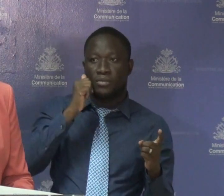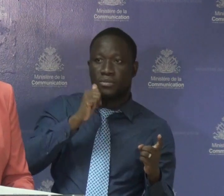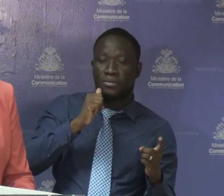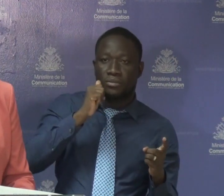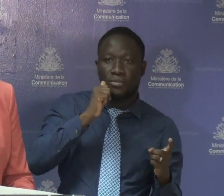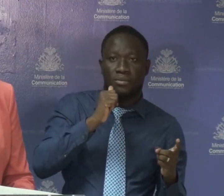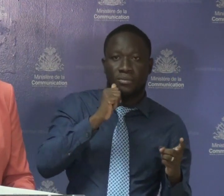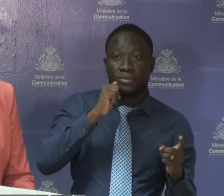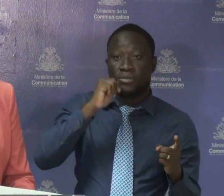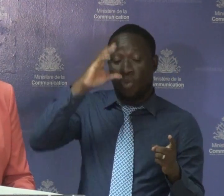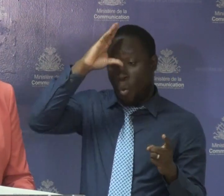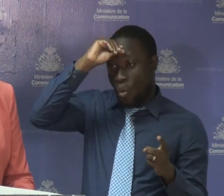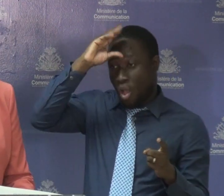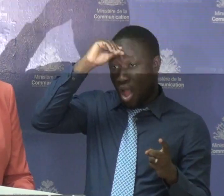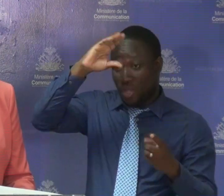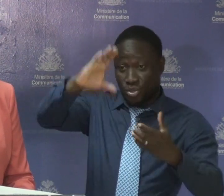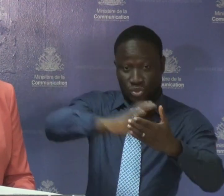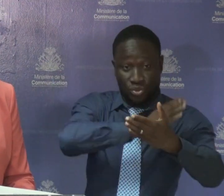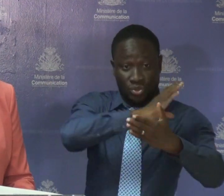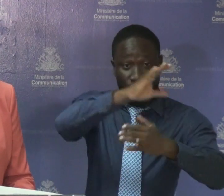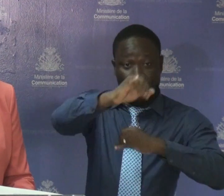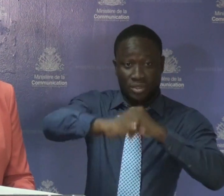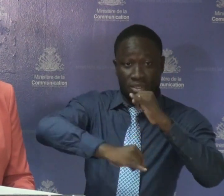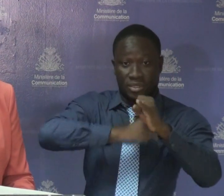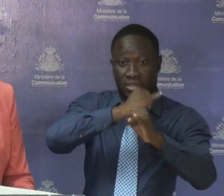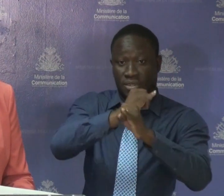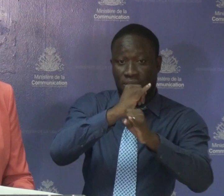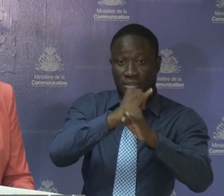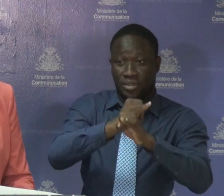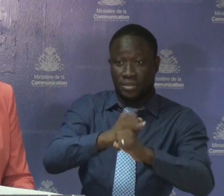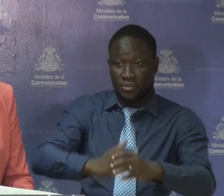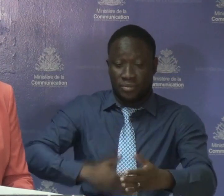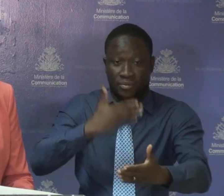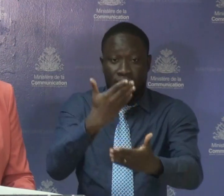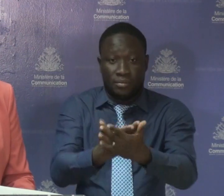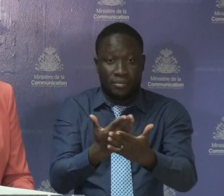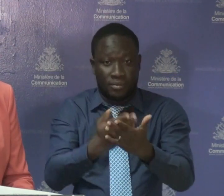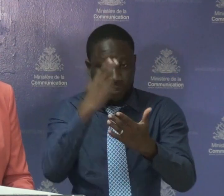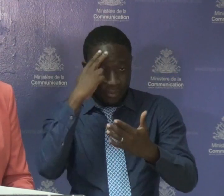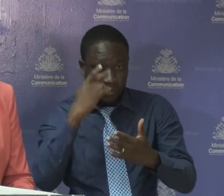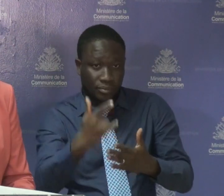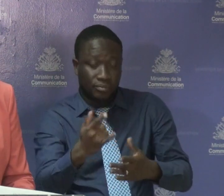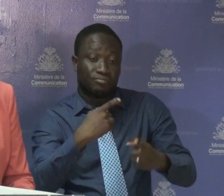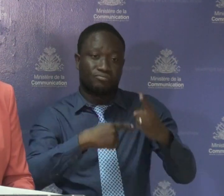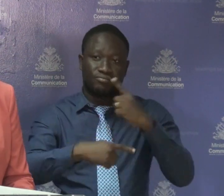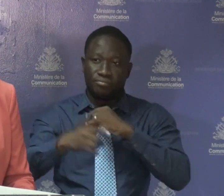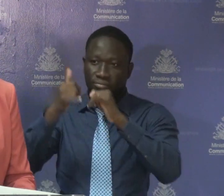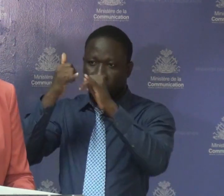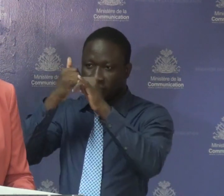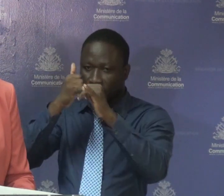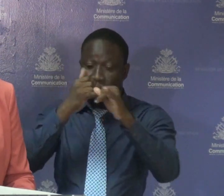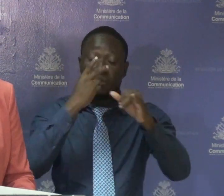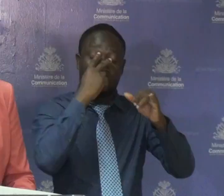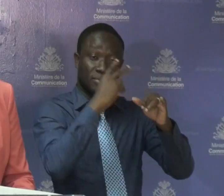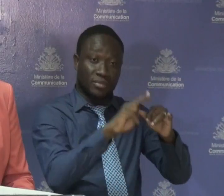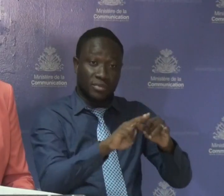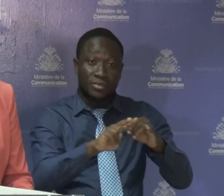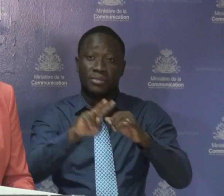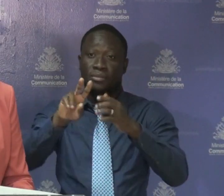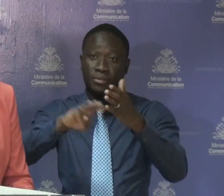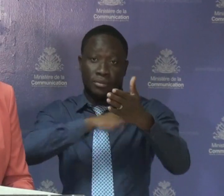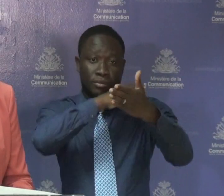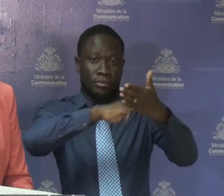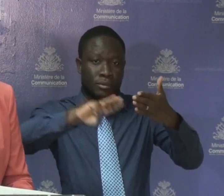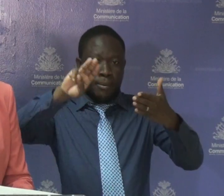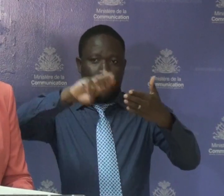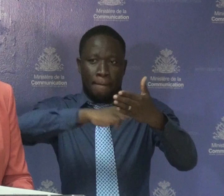chanteur et international mais d'origine haïtienne lui-même qui devine filmer et lui-même qui fait promotion que vous regardez que vidéo ça il y a